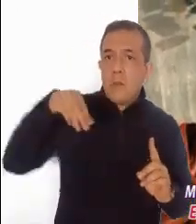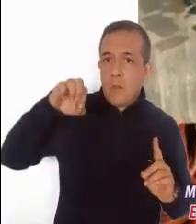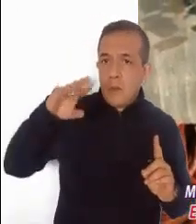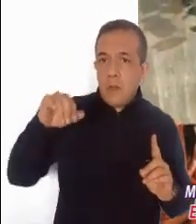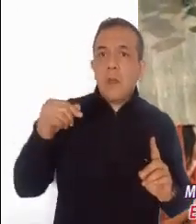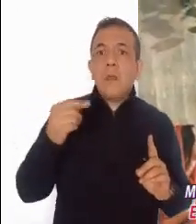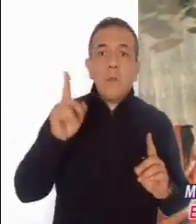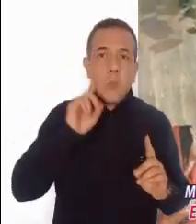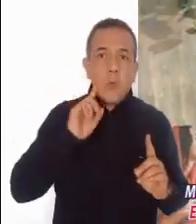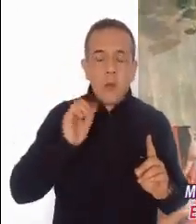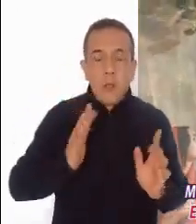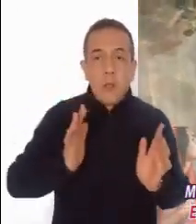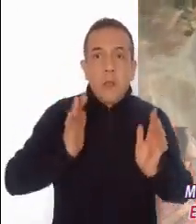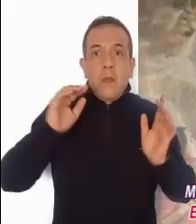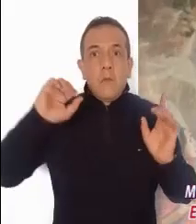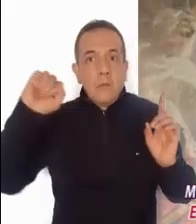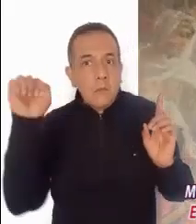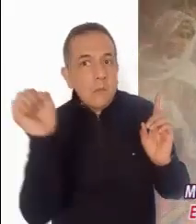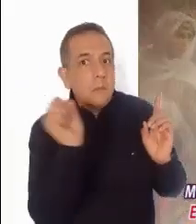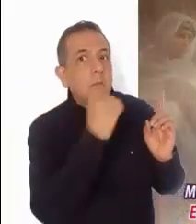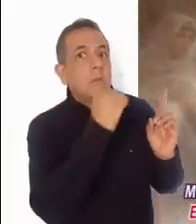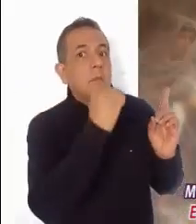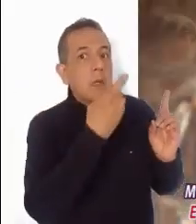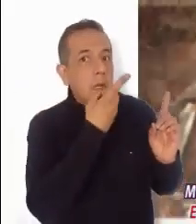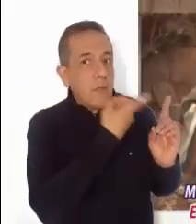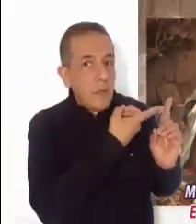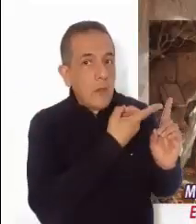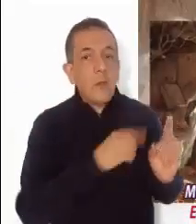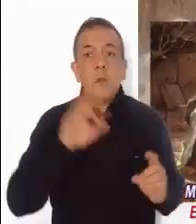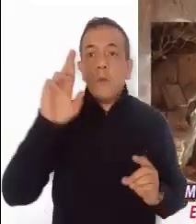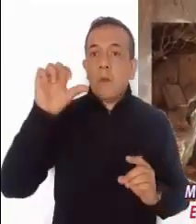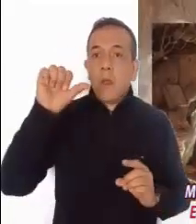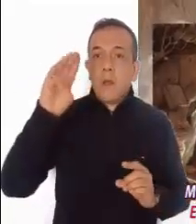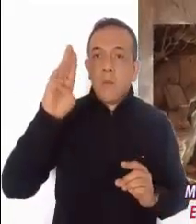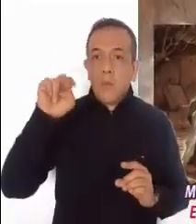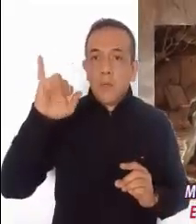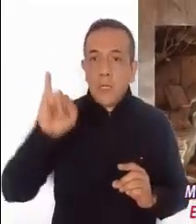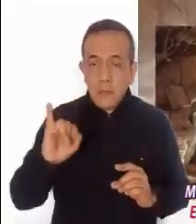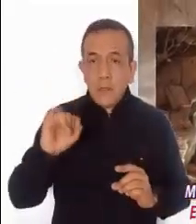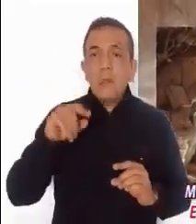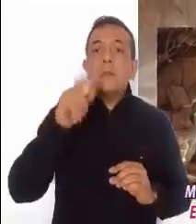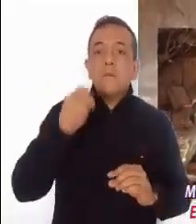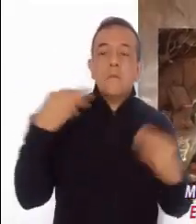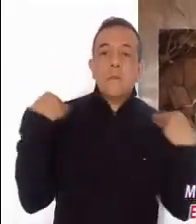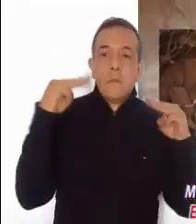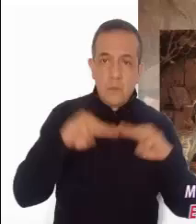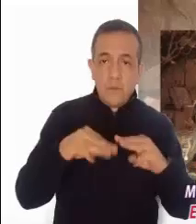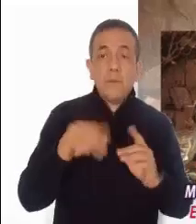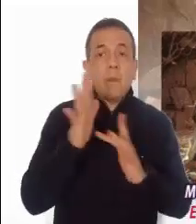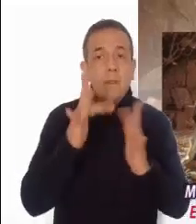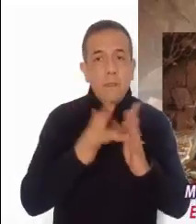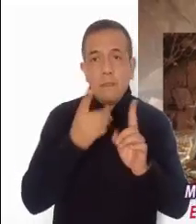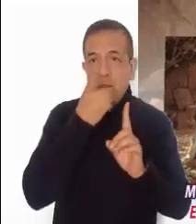Ella se volvió y exclamó, Rabuní. En hebreo significa maestro. Jesús le dijo,